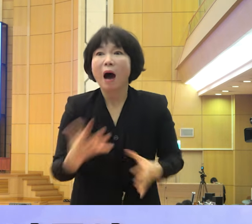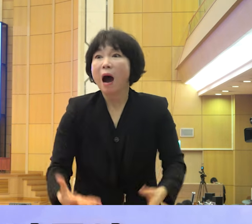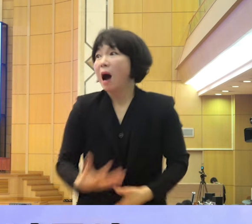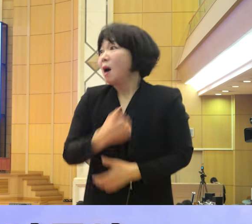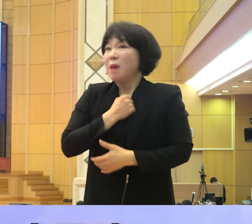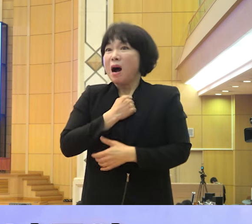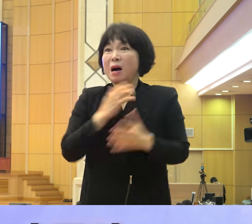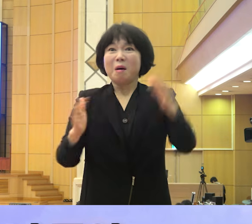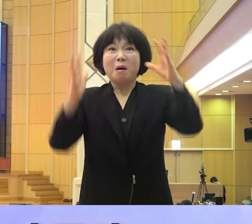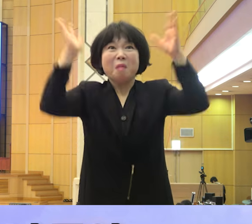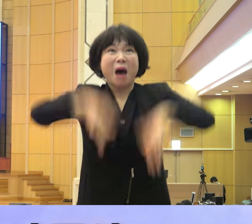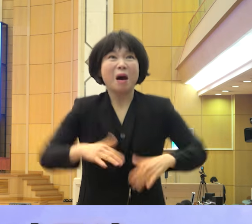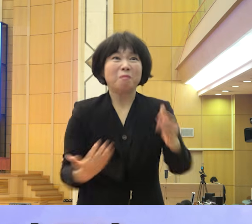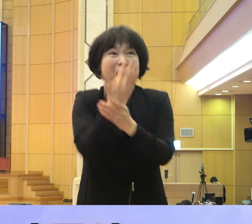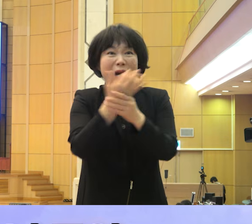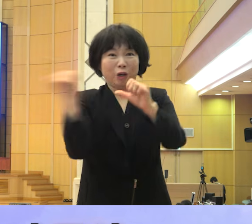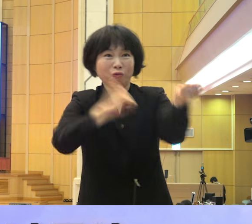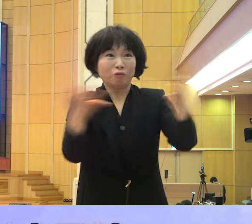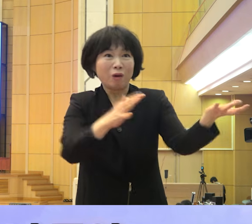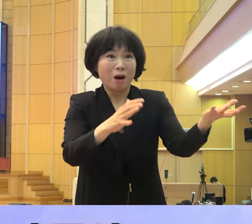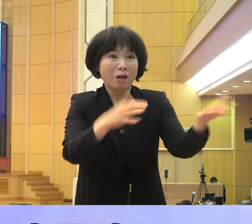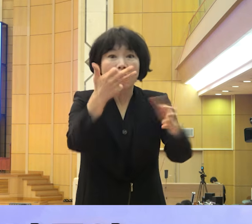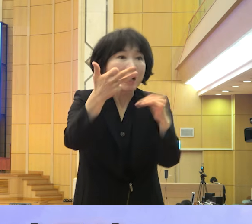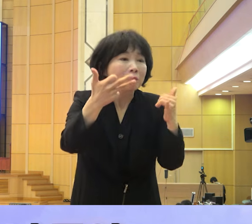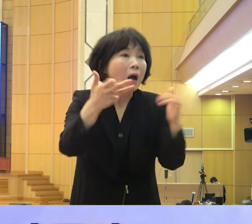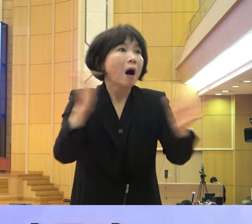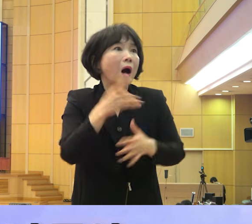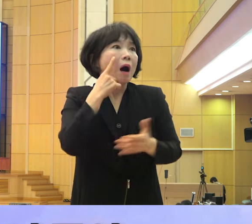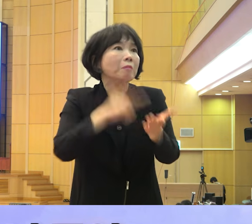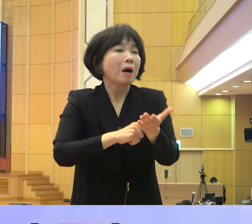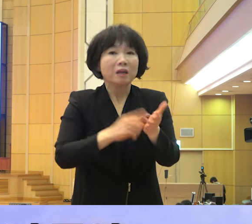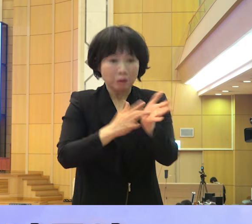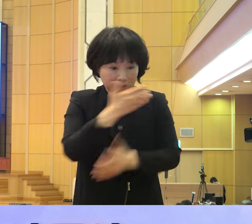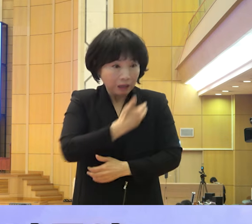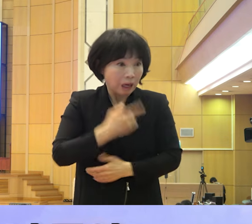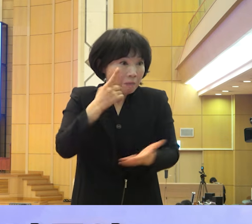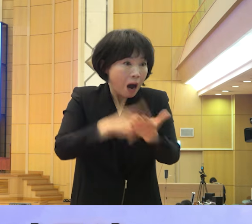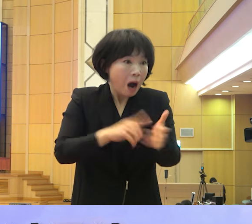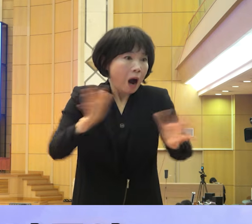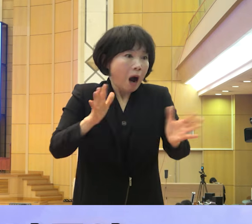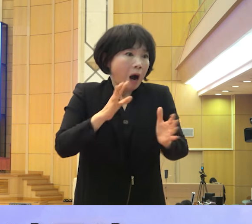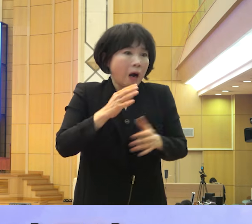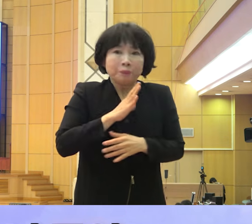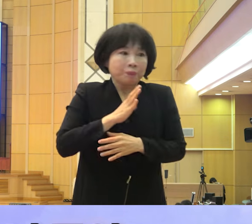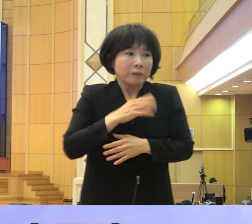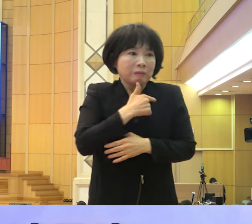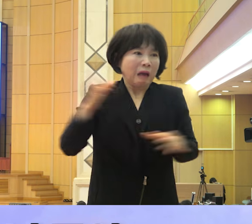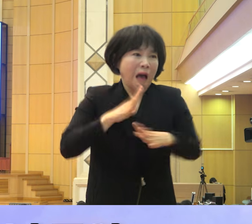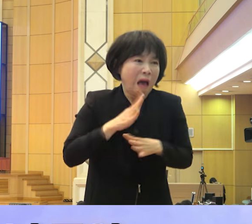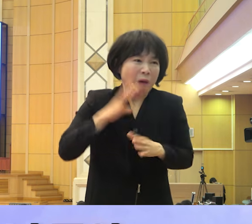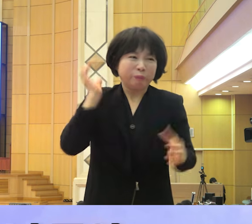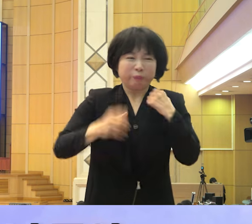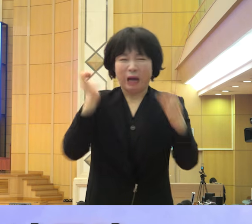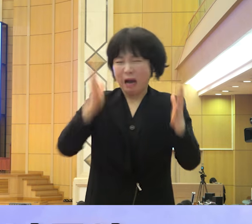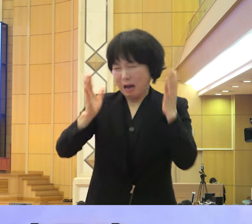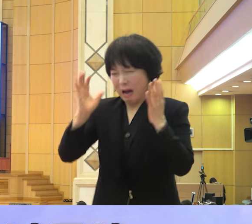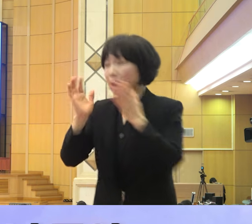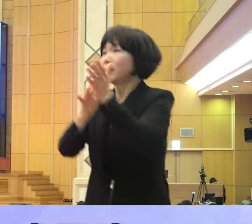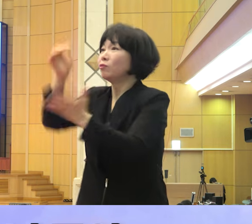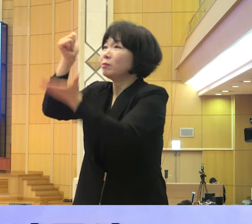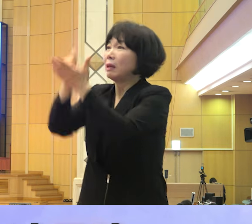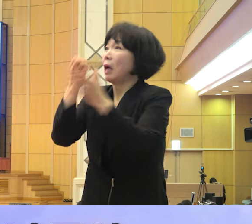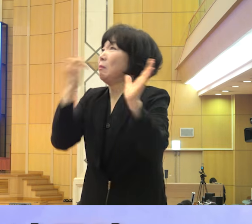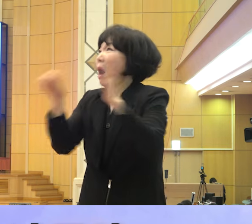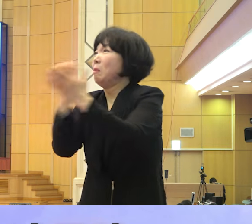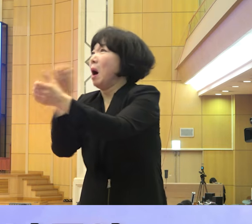놀래가지고 예수님의 제자들이 예수님께 달려와서 예수님, 예수님, 소문 들었어요? 오늘날 같으면 막 TV에서